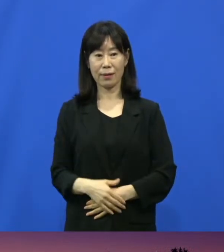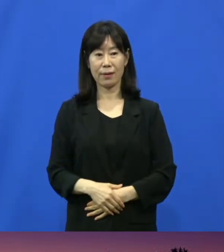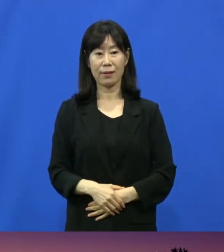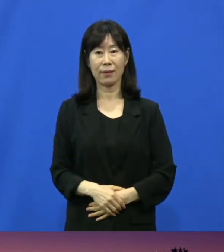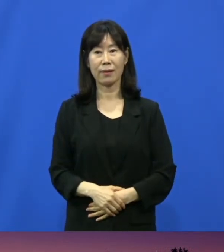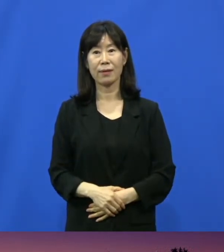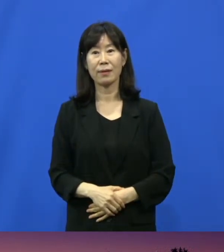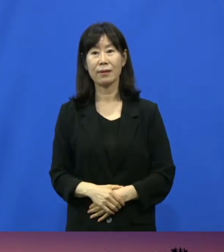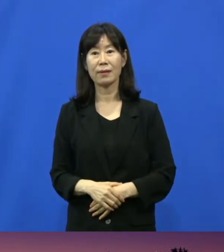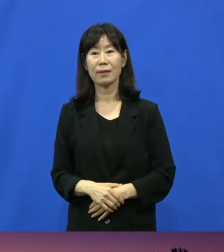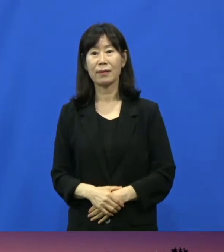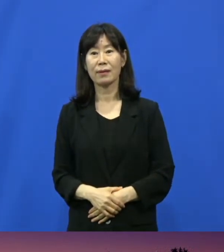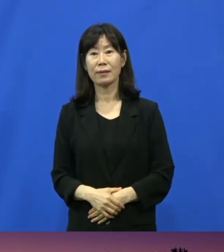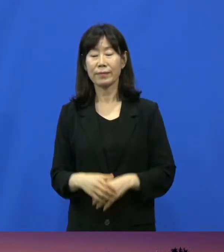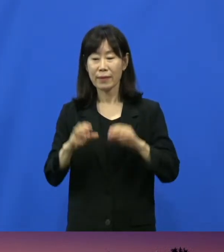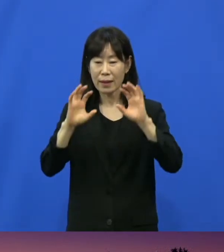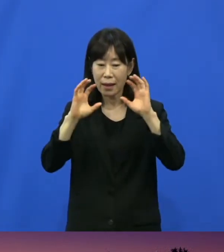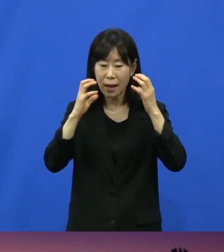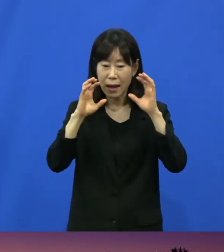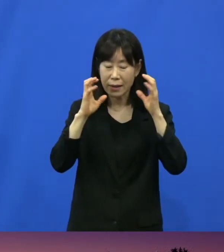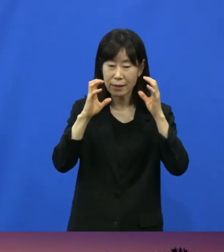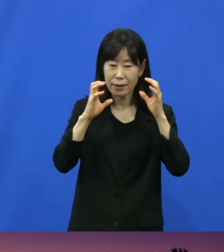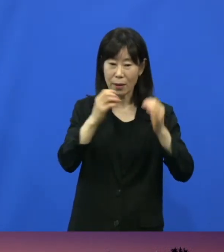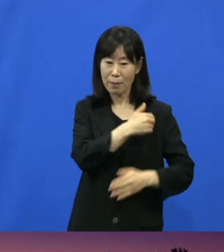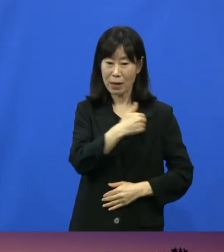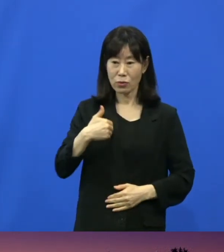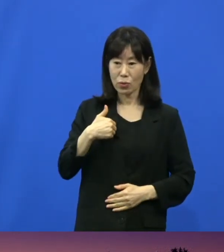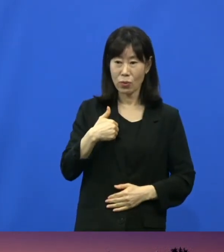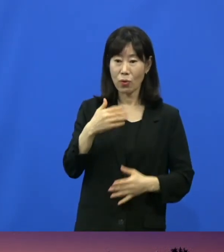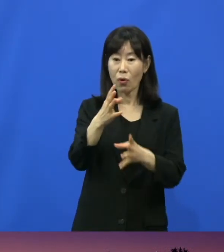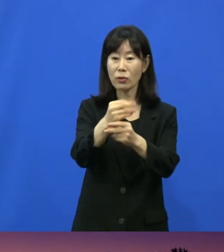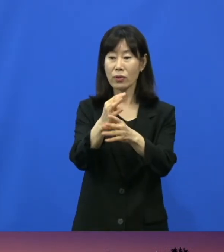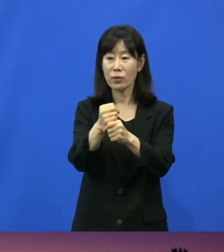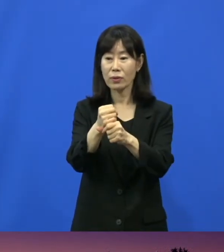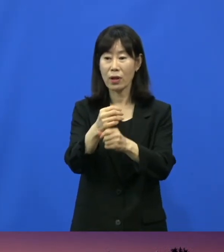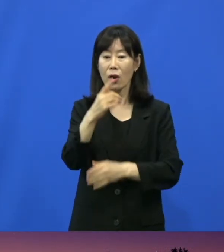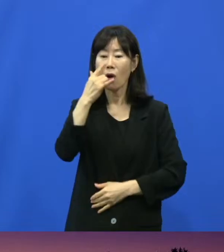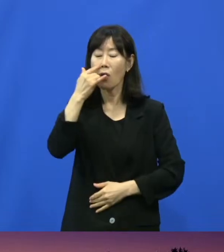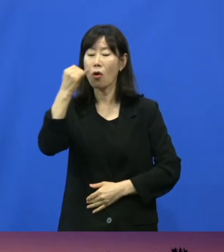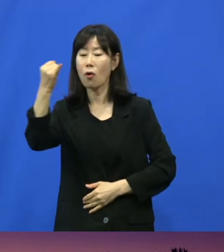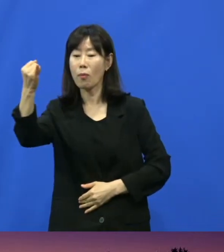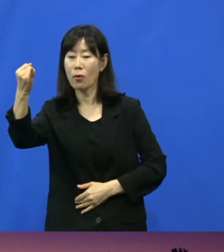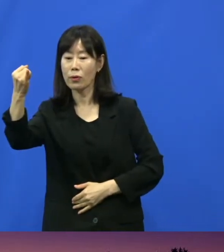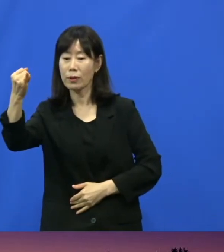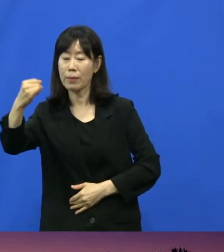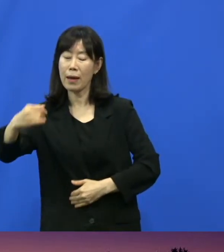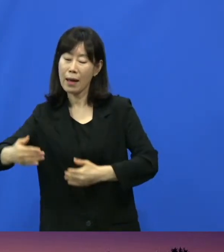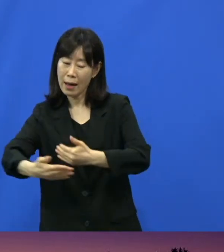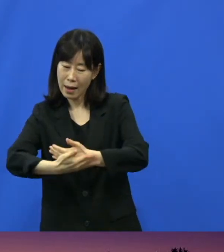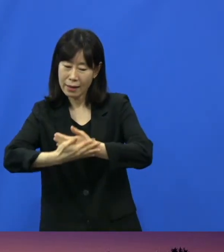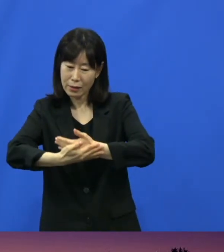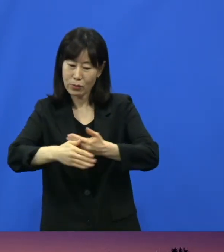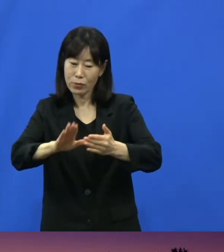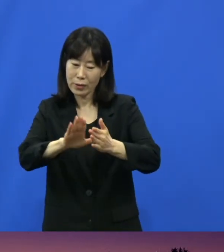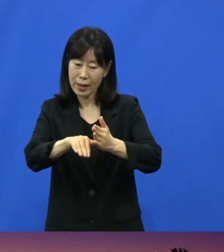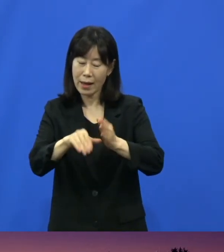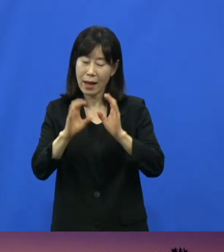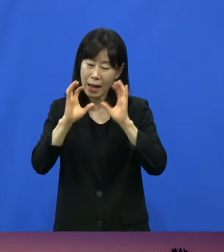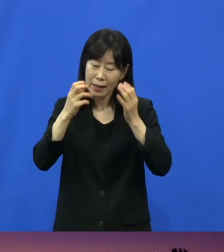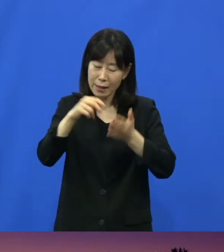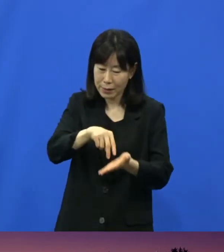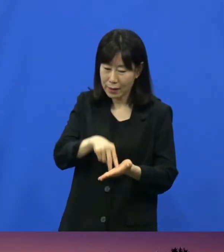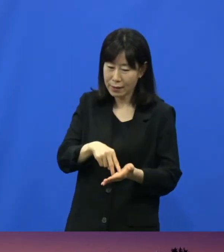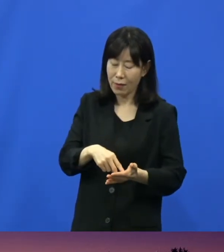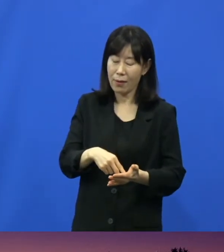여러분, 아기는 언제 만족을 얻습니까? 엄마의 품 안에서 만족을 얻고 안정을 얻는 것입니다. 그래서 엄마의 품은 절대적이라는